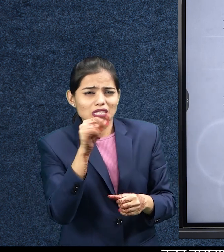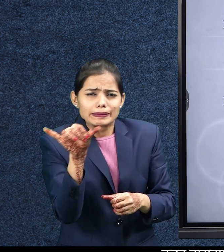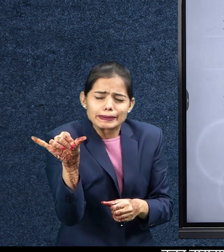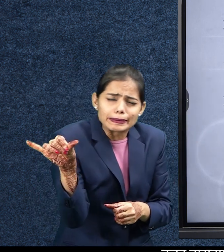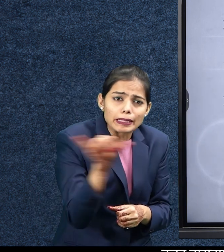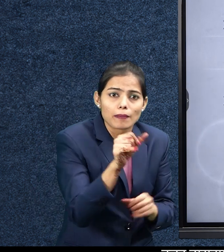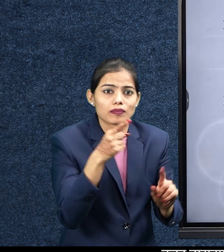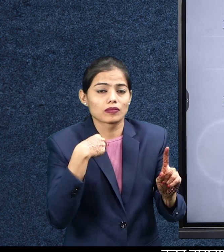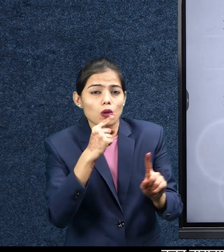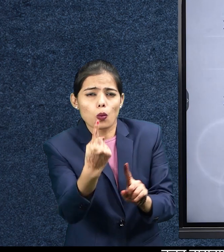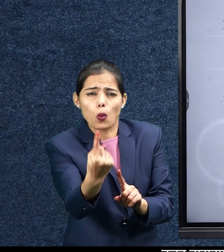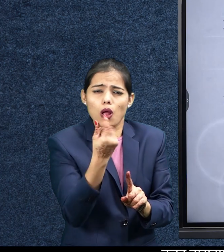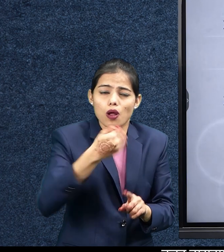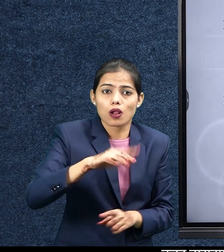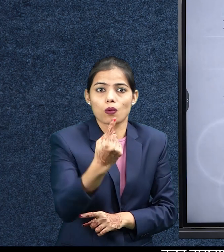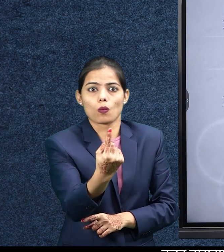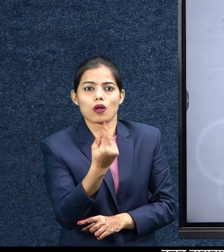रोलसाठी सारखीच राहते.